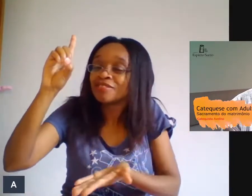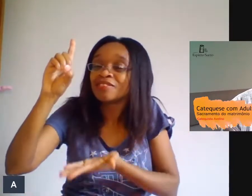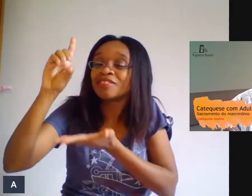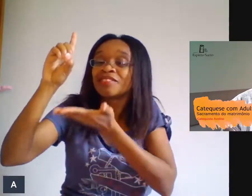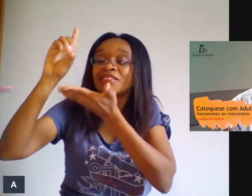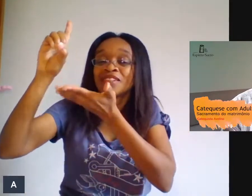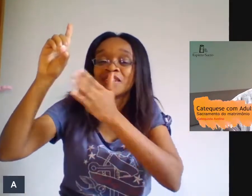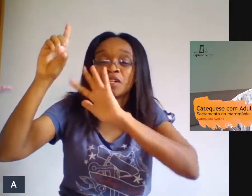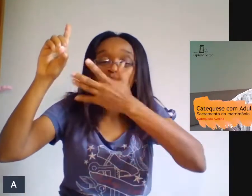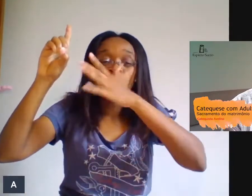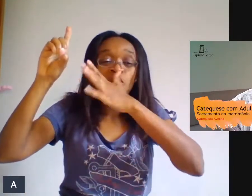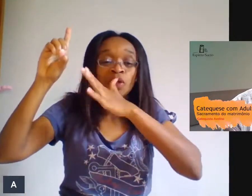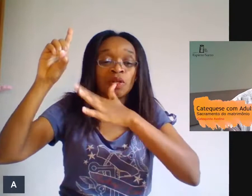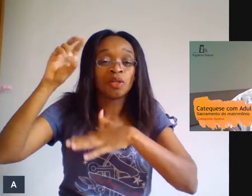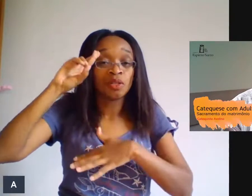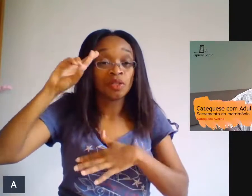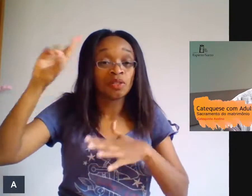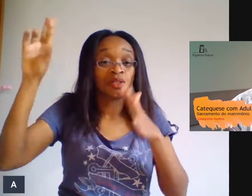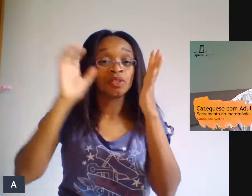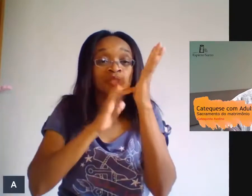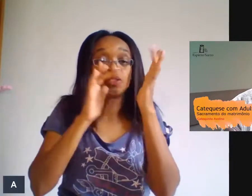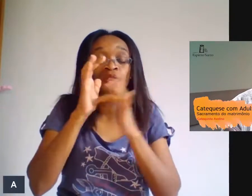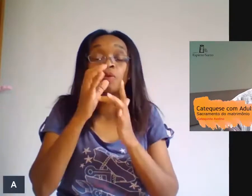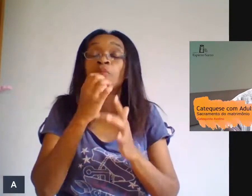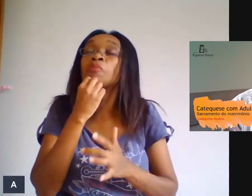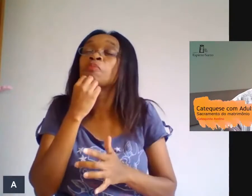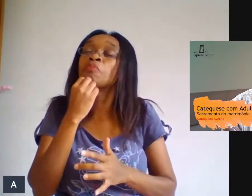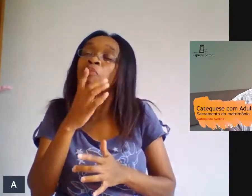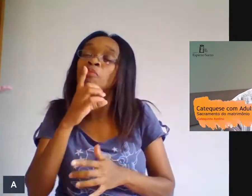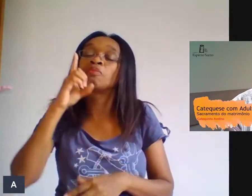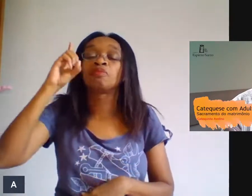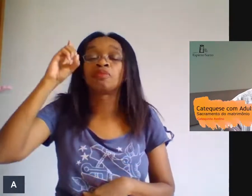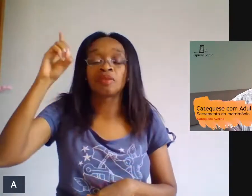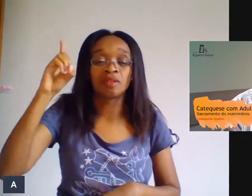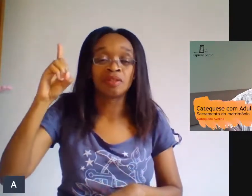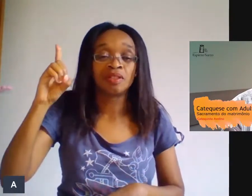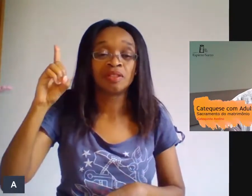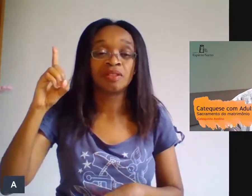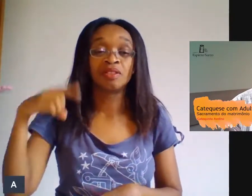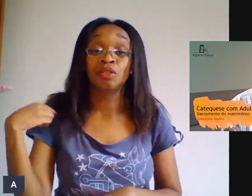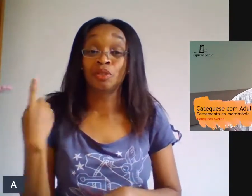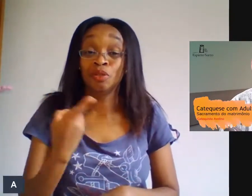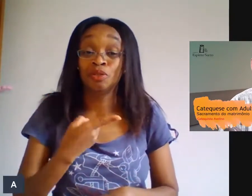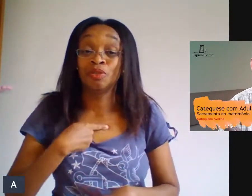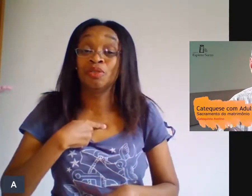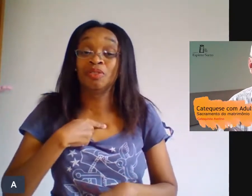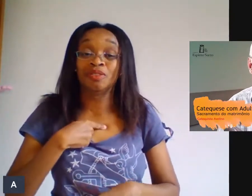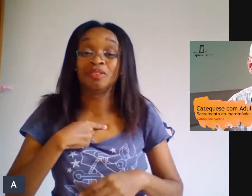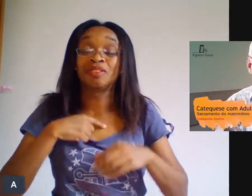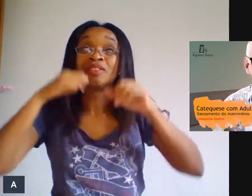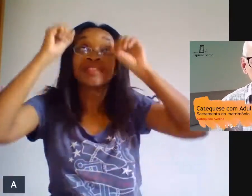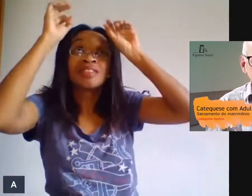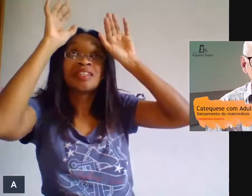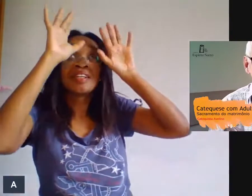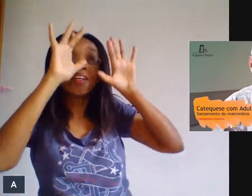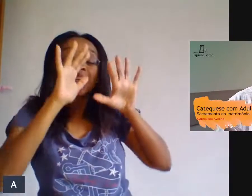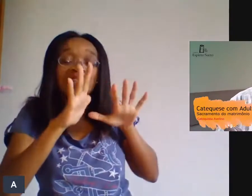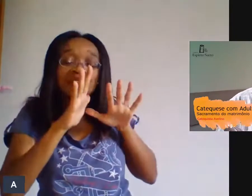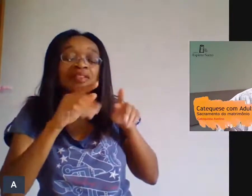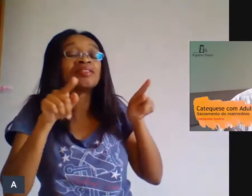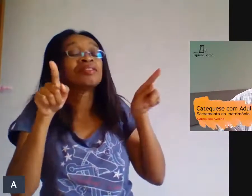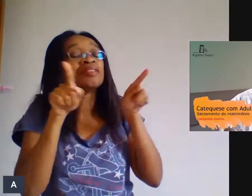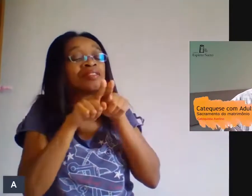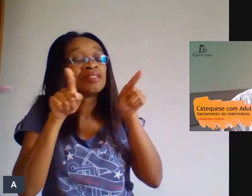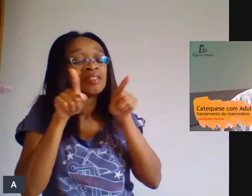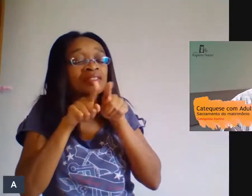e glorificando ao nosso bondoso Deus pelas infinitas bênçãos que Ele derrama